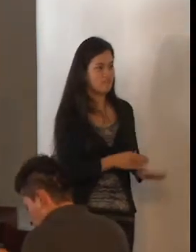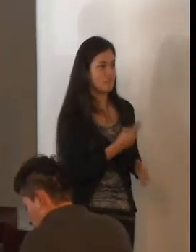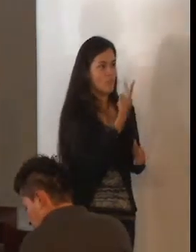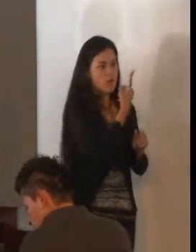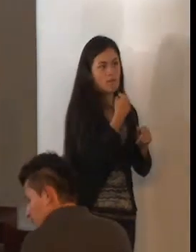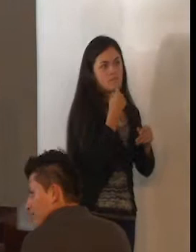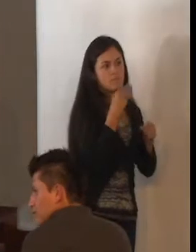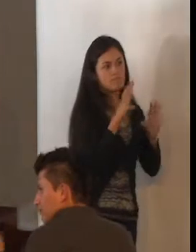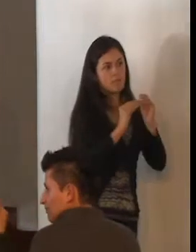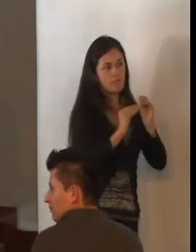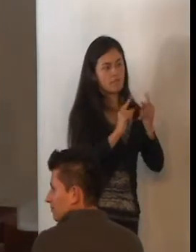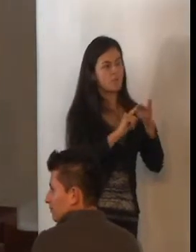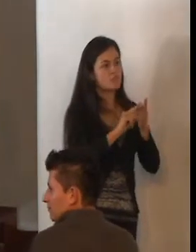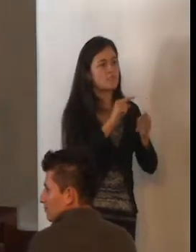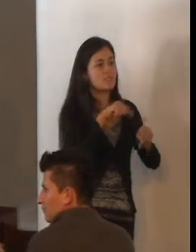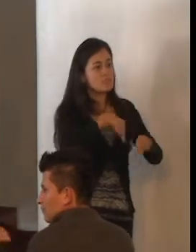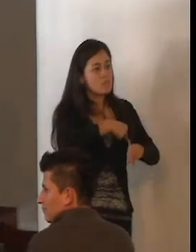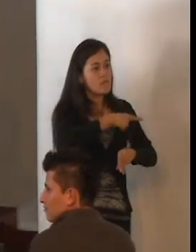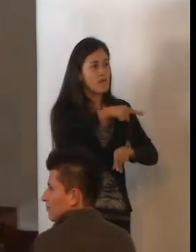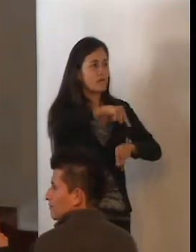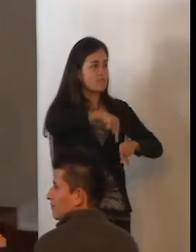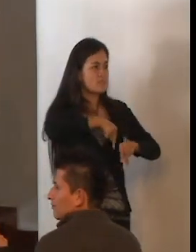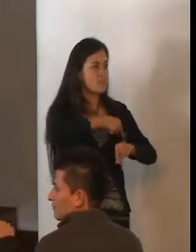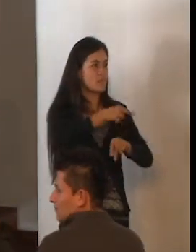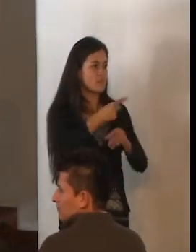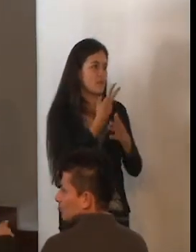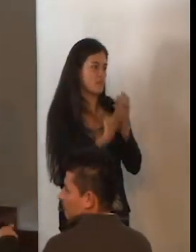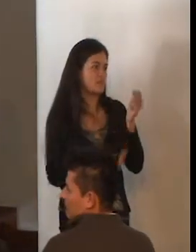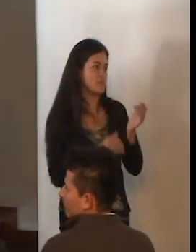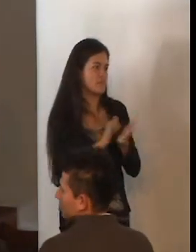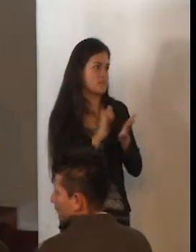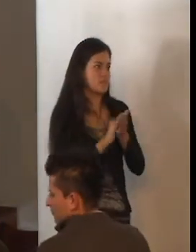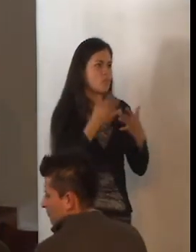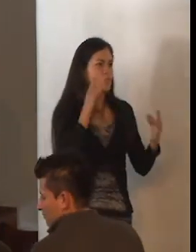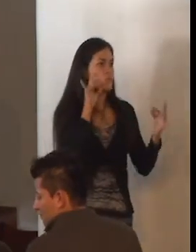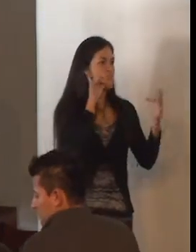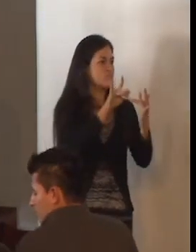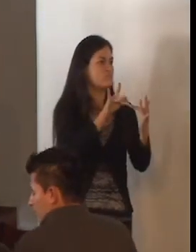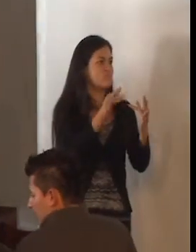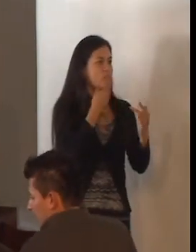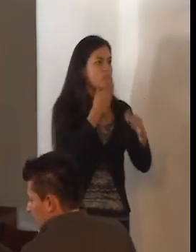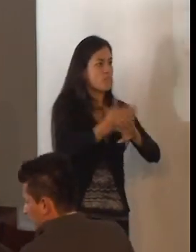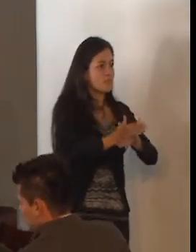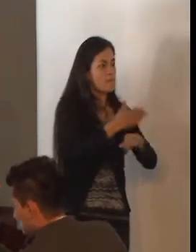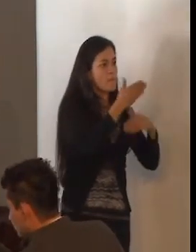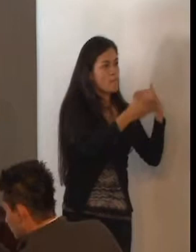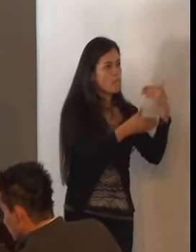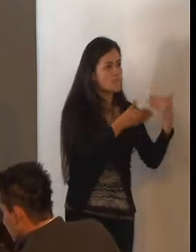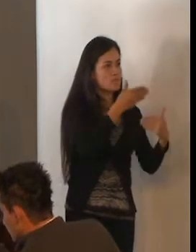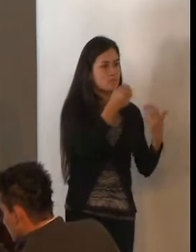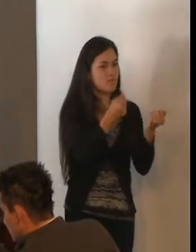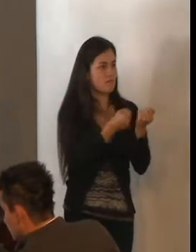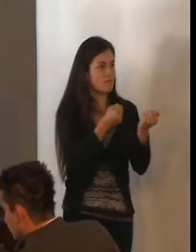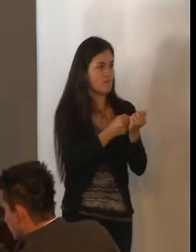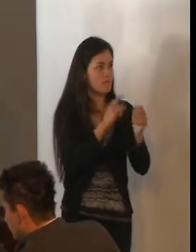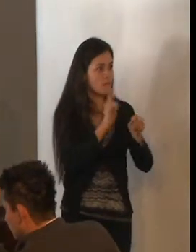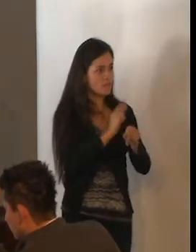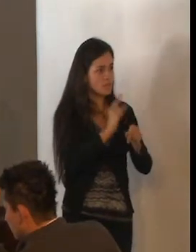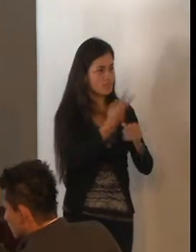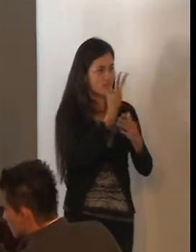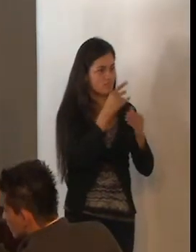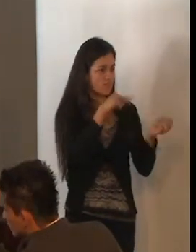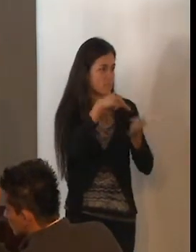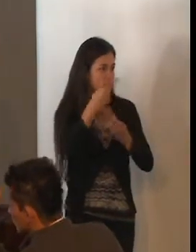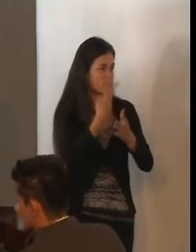se toma mucho mayor tiempo. La eficacia es la consistencia del uso de la comunicación